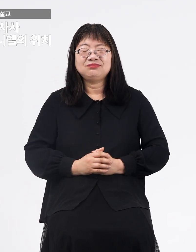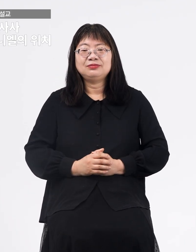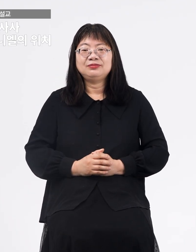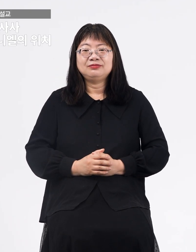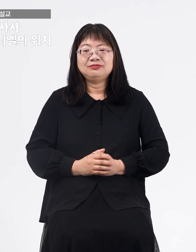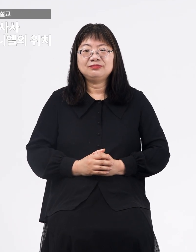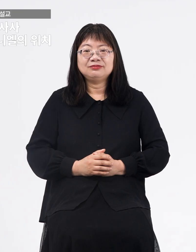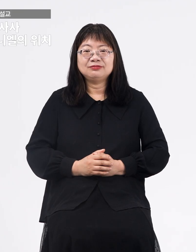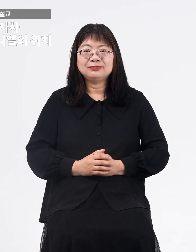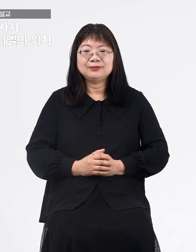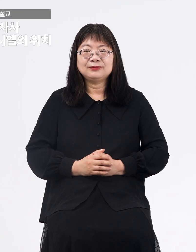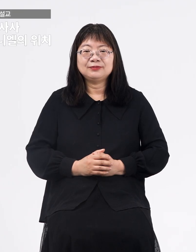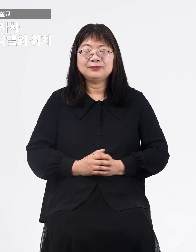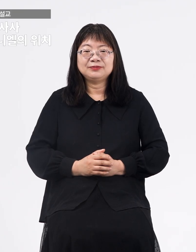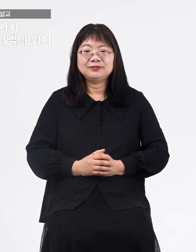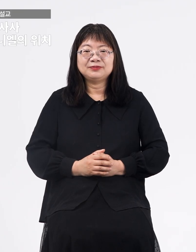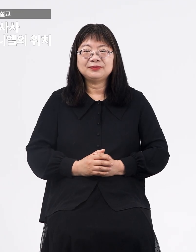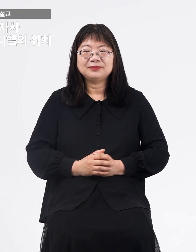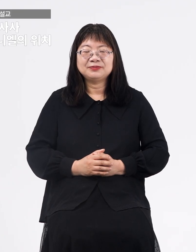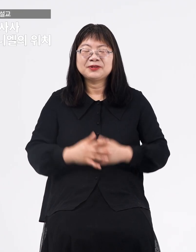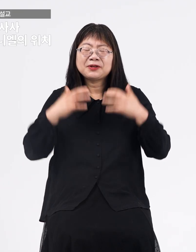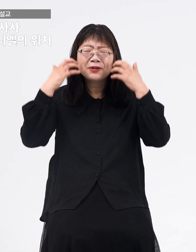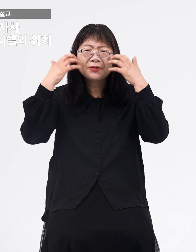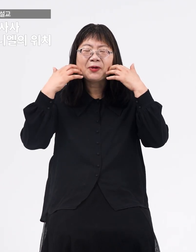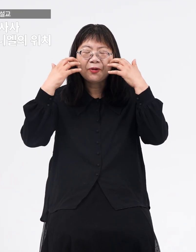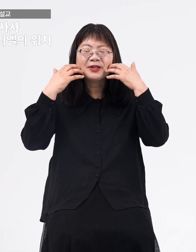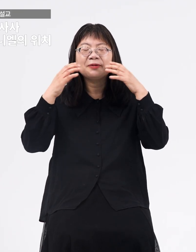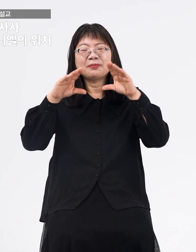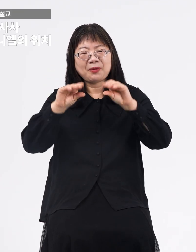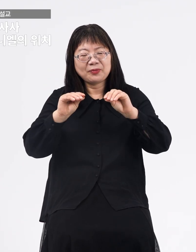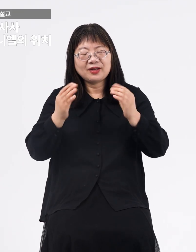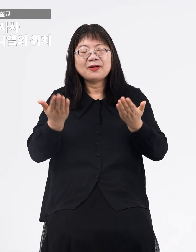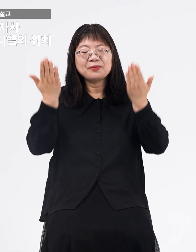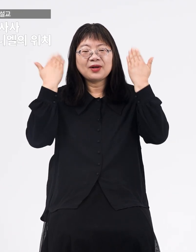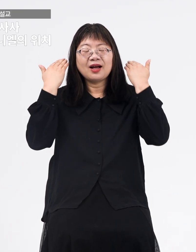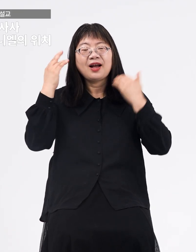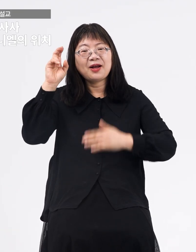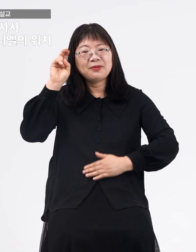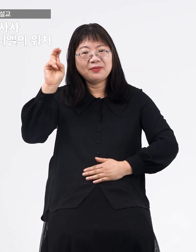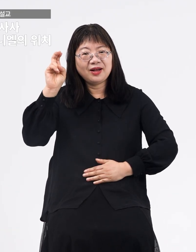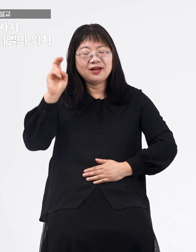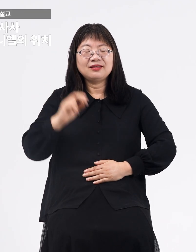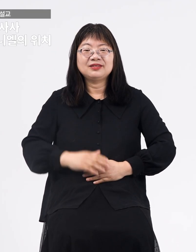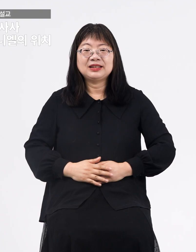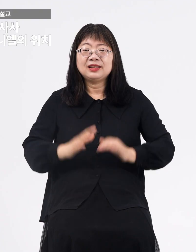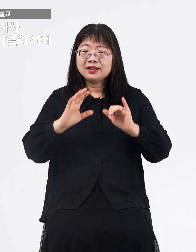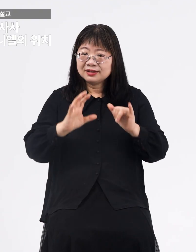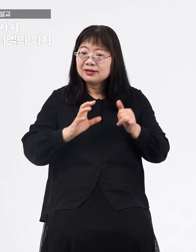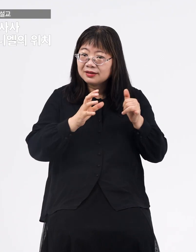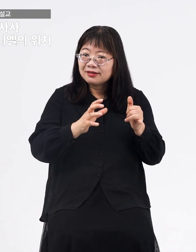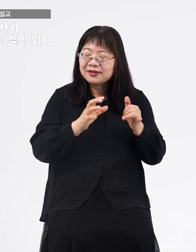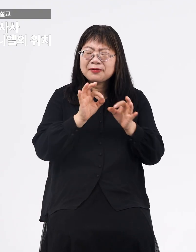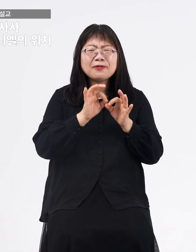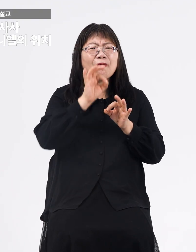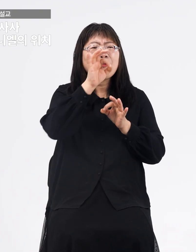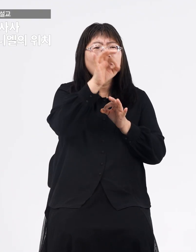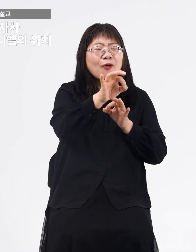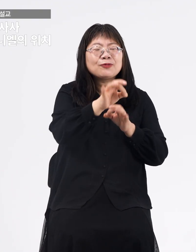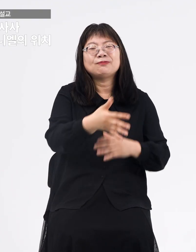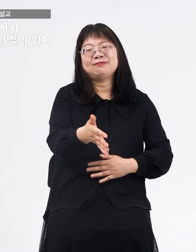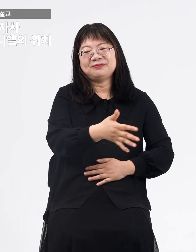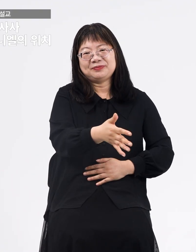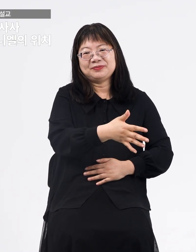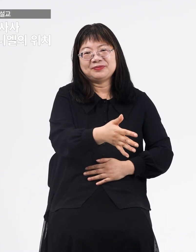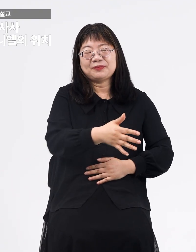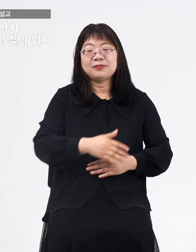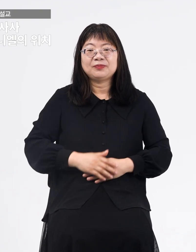이제 더위도 가겠죠. 뭐든지 영원한 건 없습니다. 이번 주는